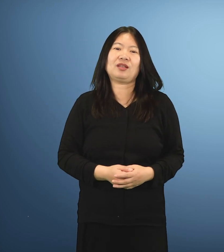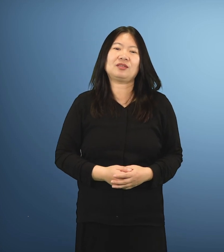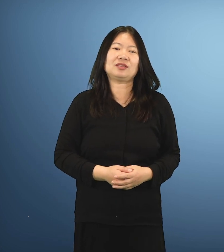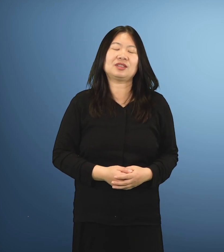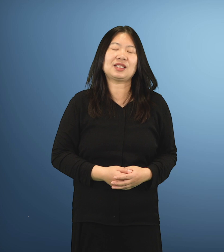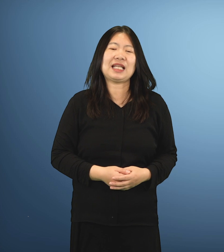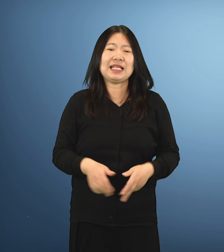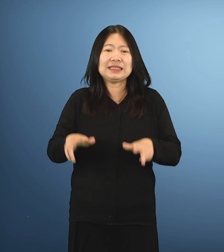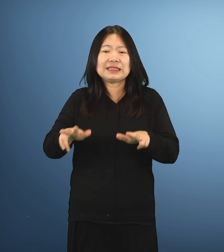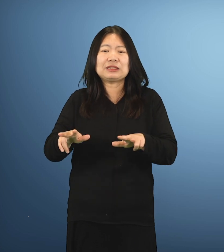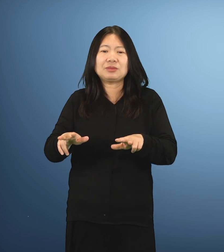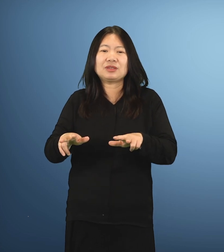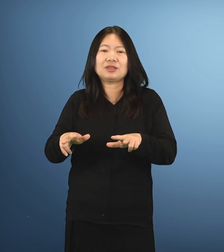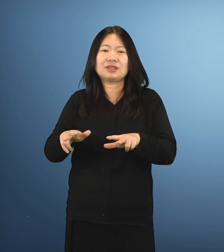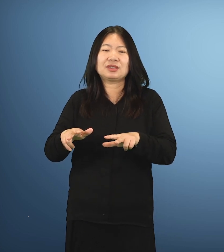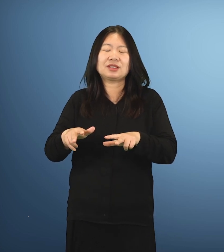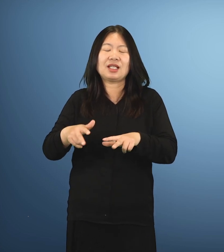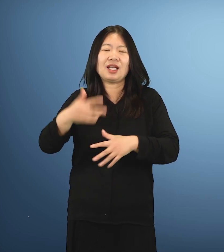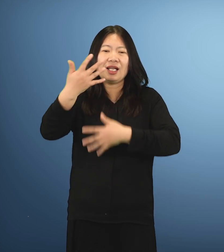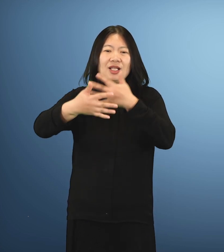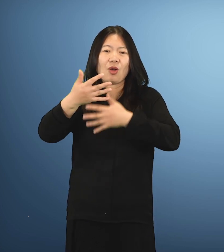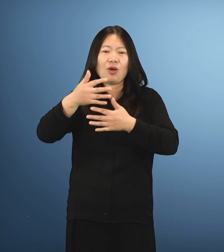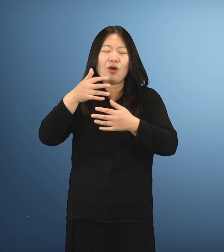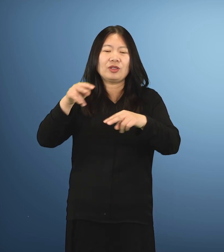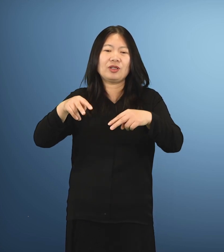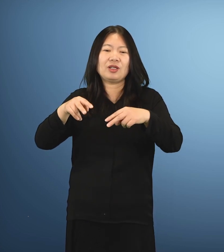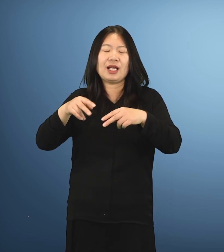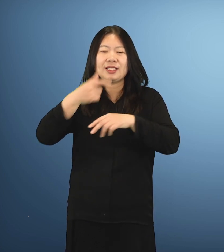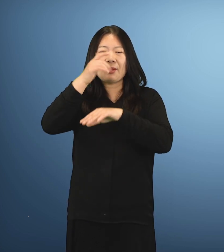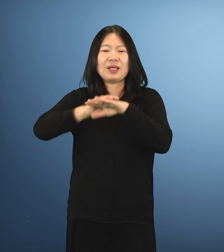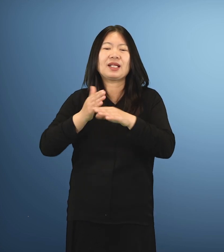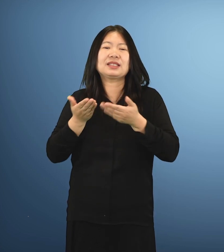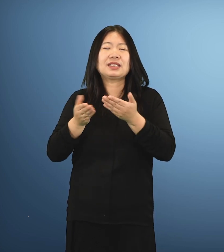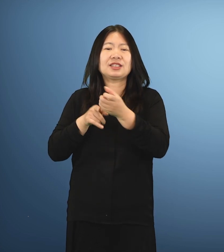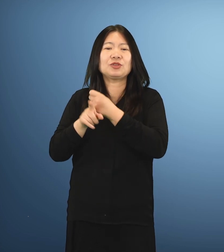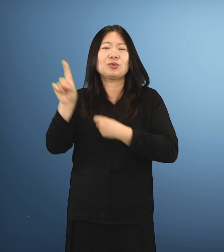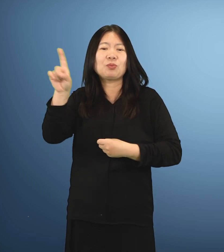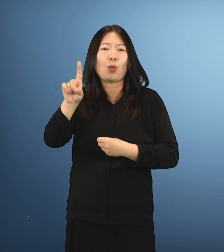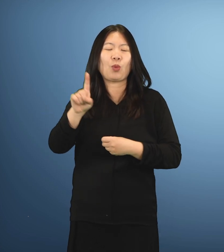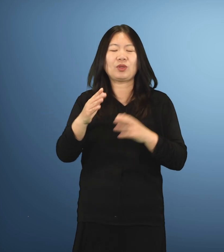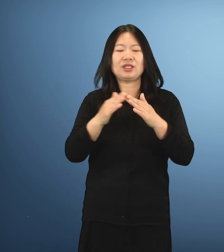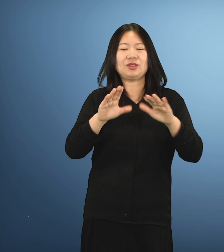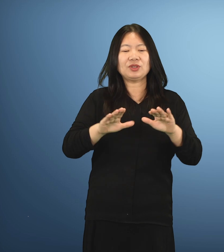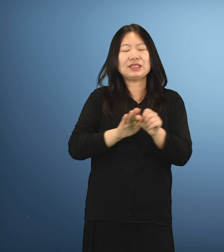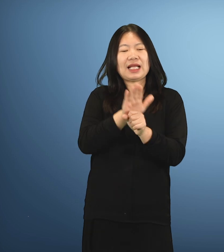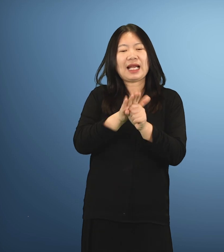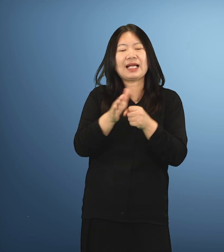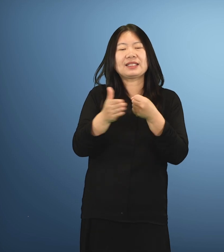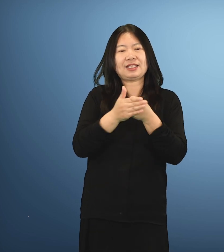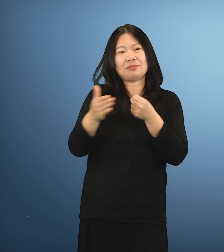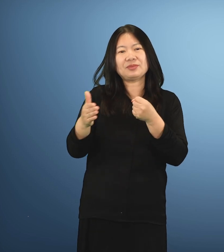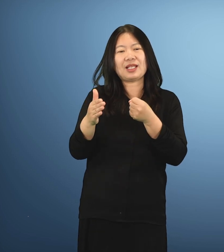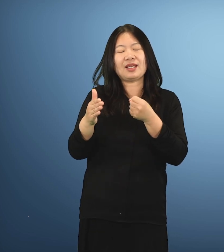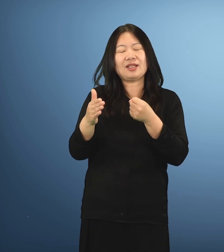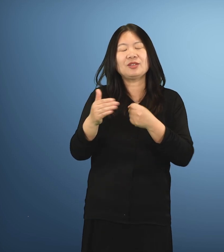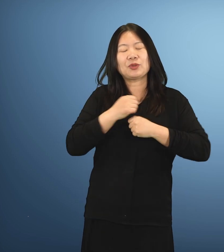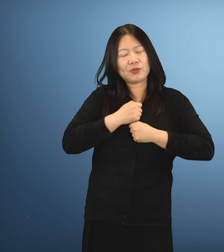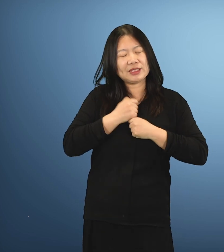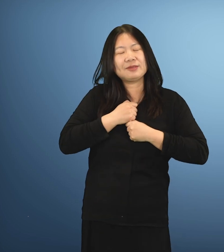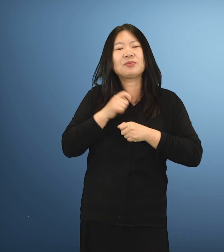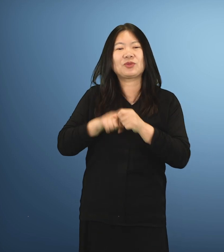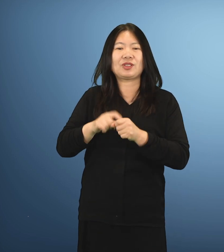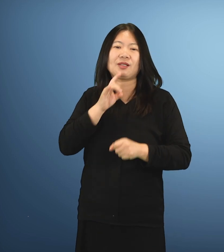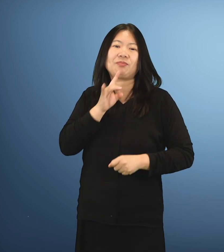이 어려움을, 고통을 감내하는 거지만 우리가 대면을 하고 손을 맞잡고 함께 한다는 것은